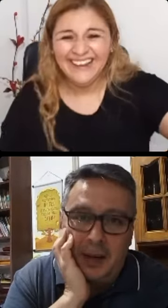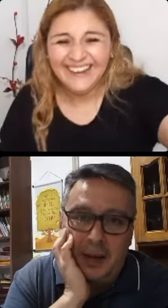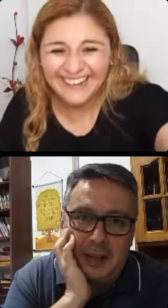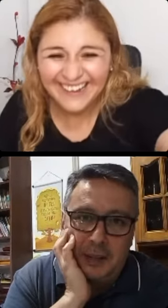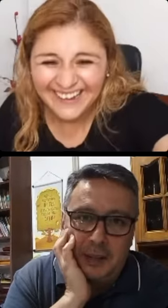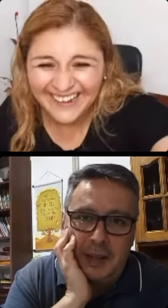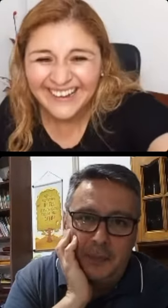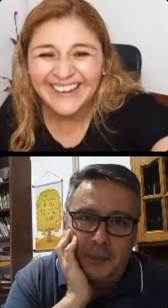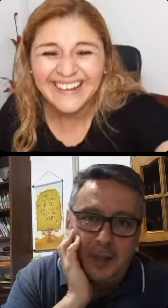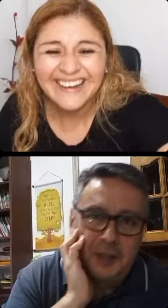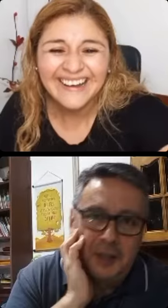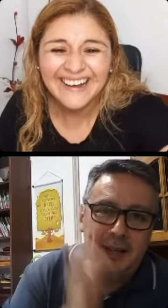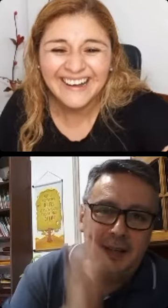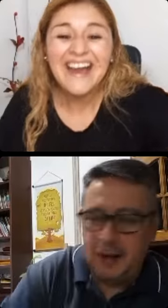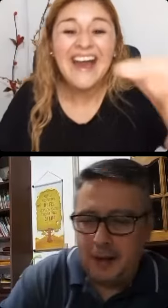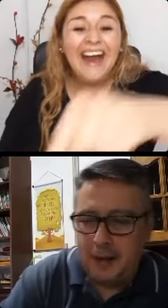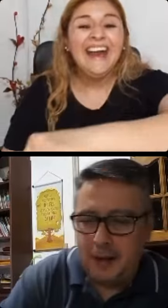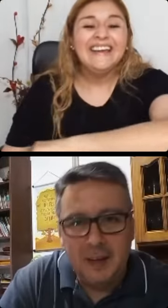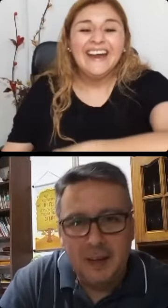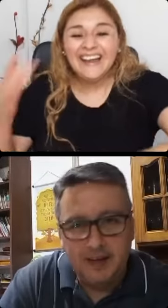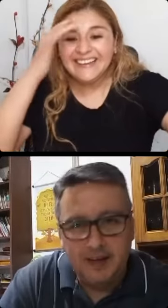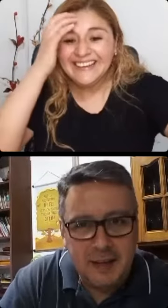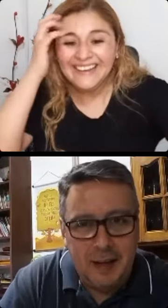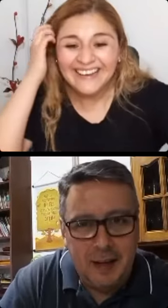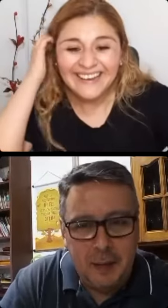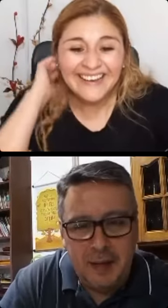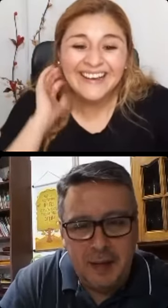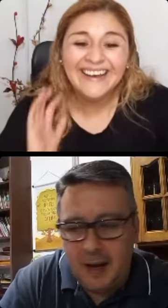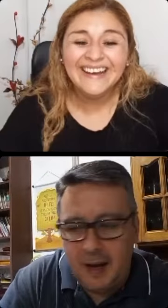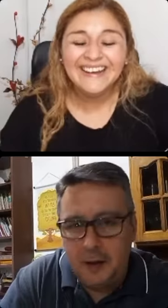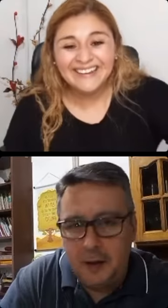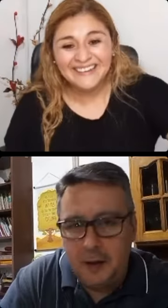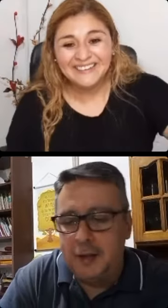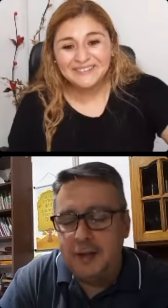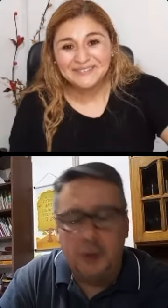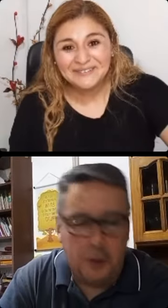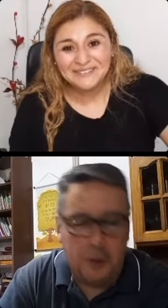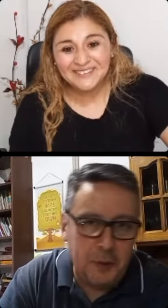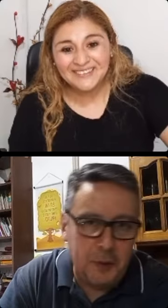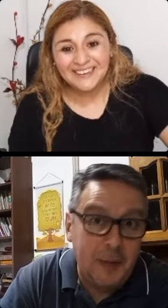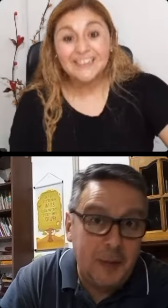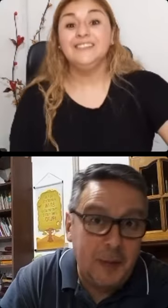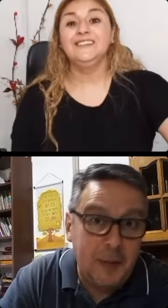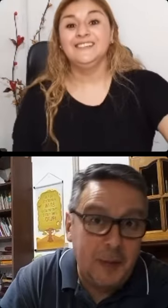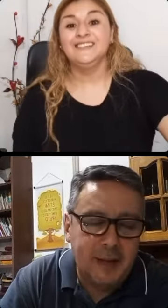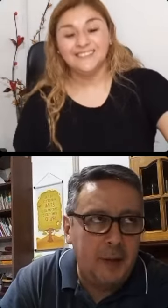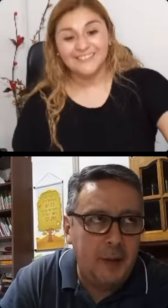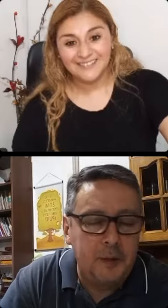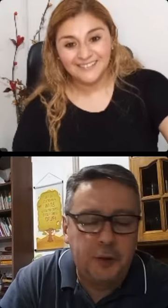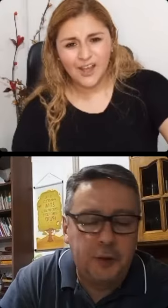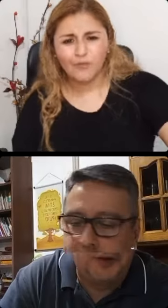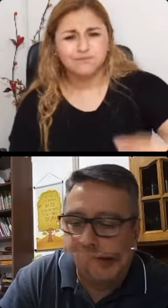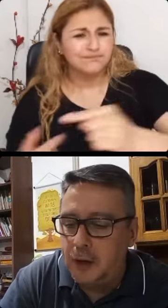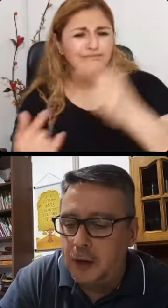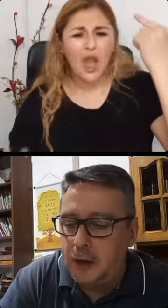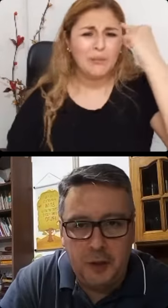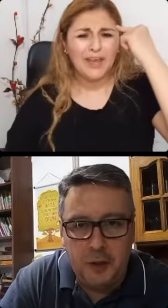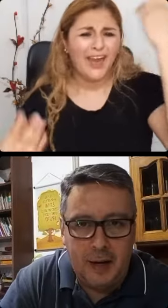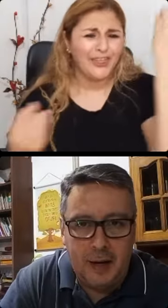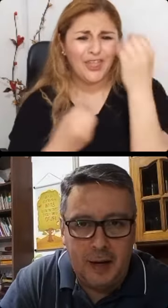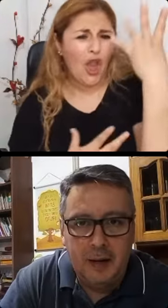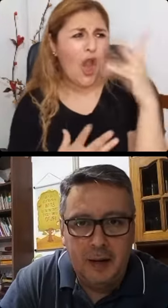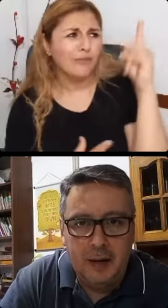yo te decía que a veces el mirar o decir bueno como Dios me mira pensar a ver yo estoy pensando ahora